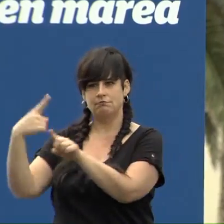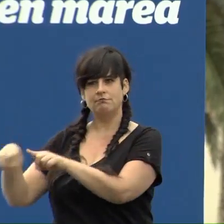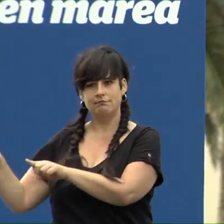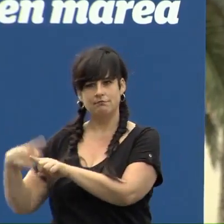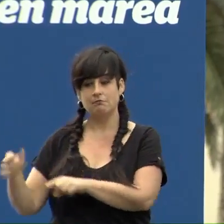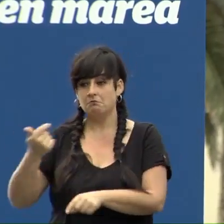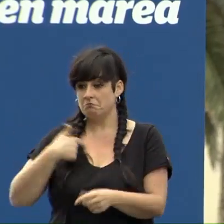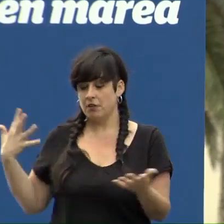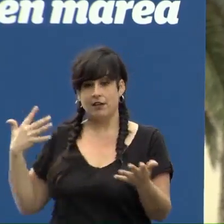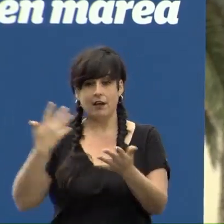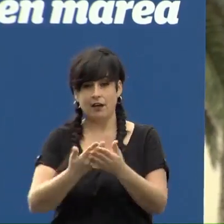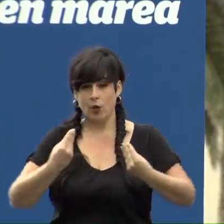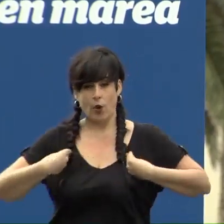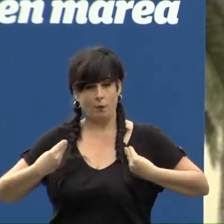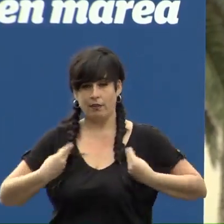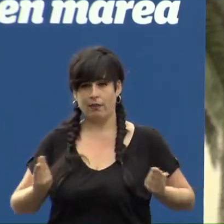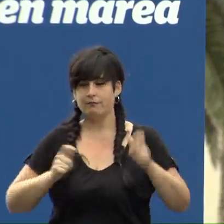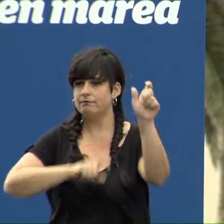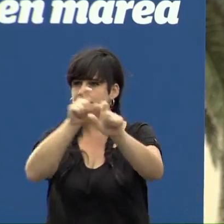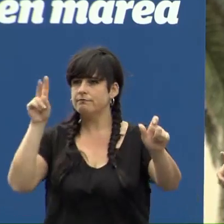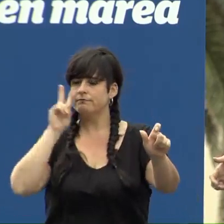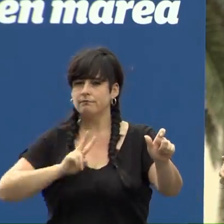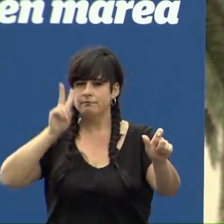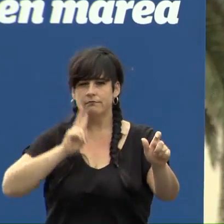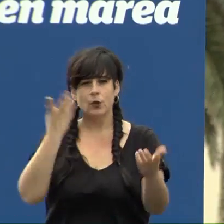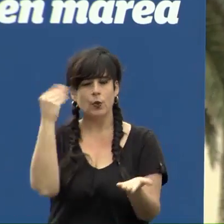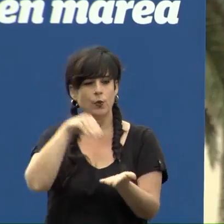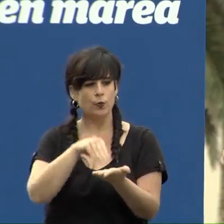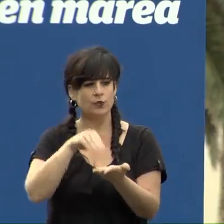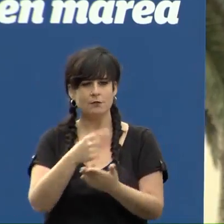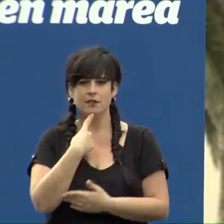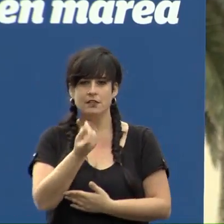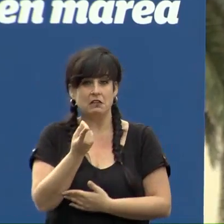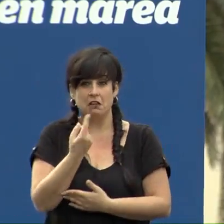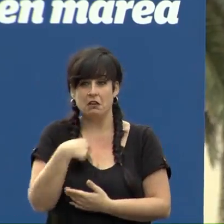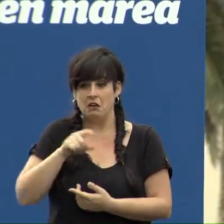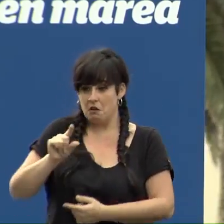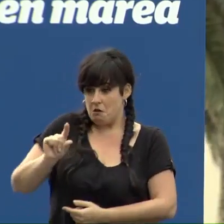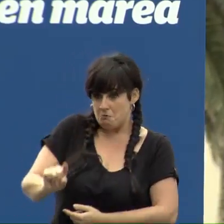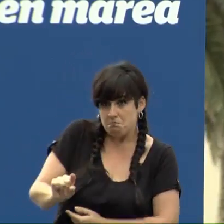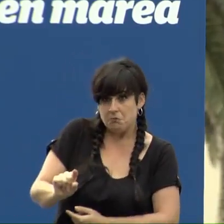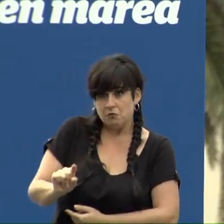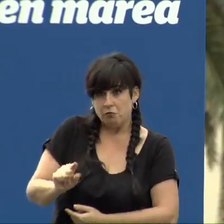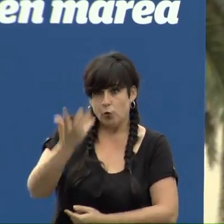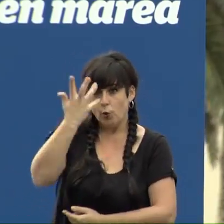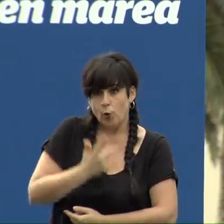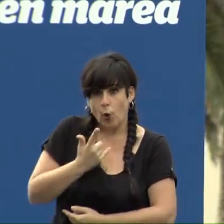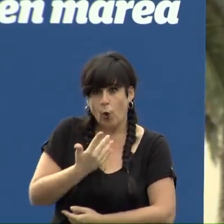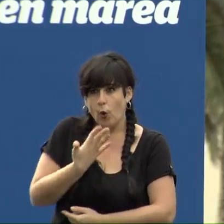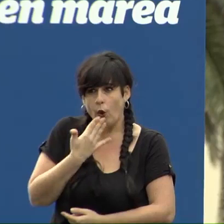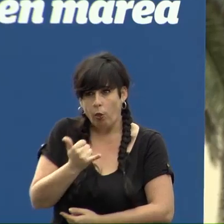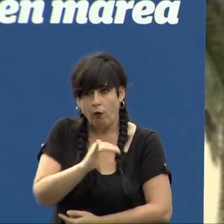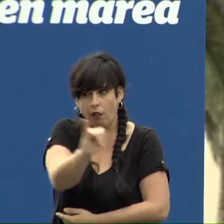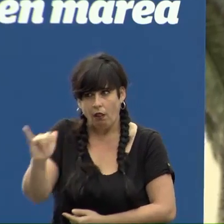visto a xente ao longo da miña vida que en algún momento afirmou que vía pitufos azuis. E seguro que os